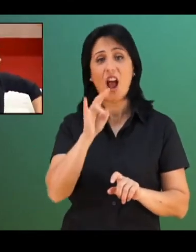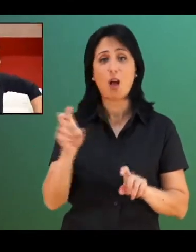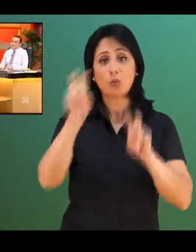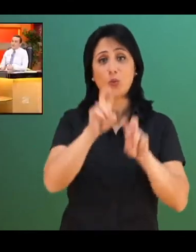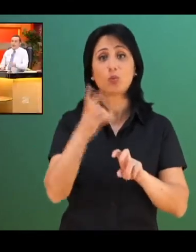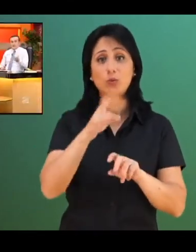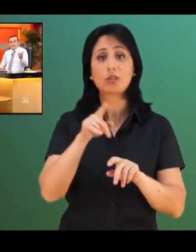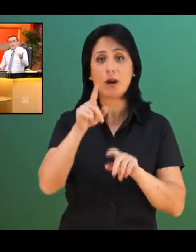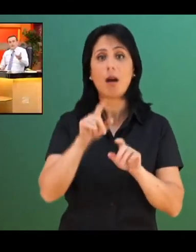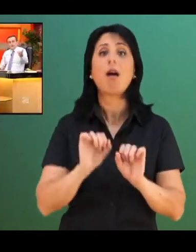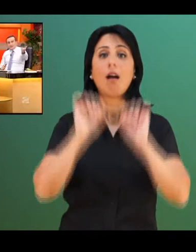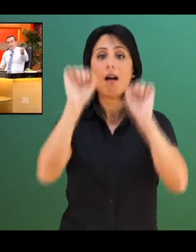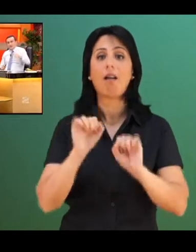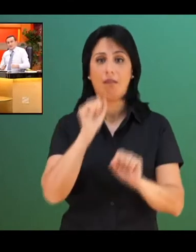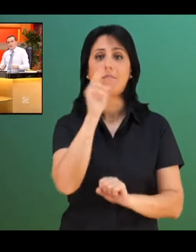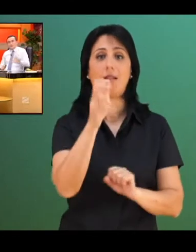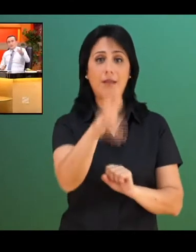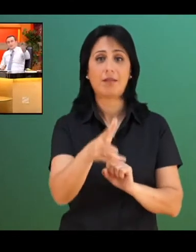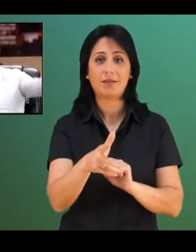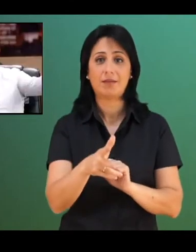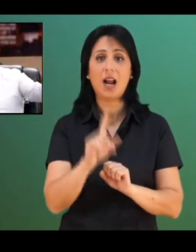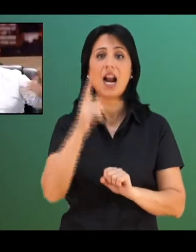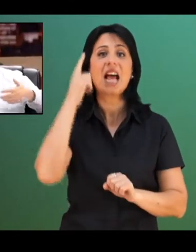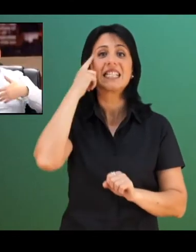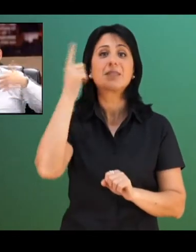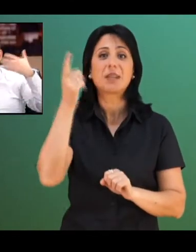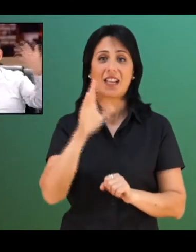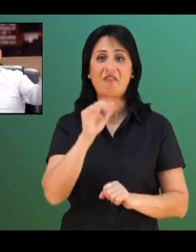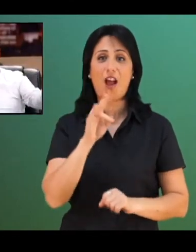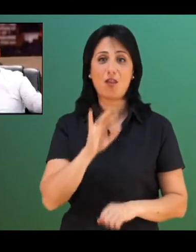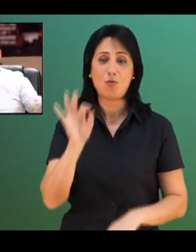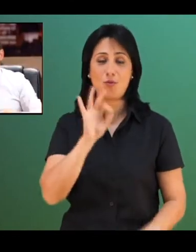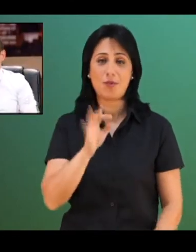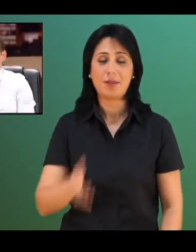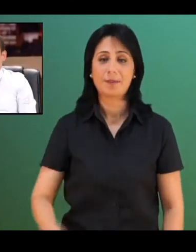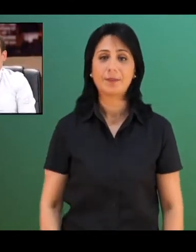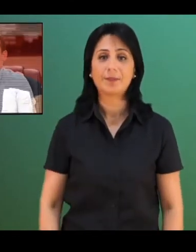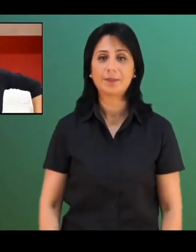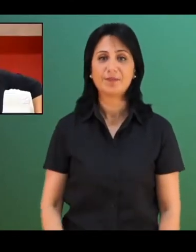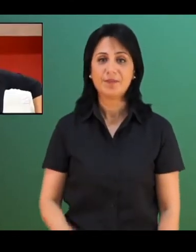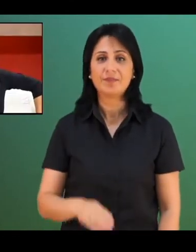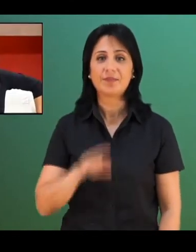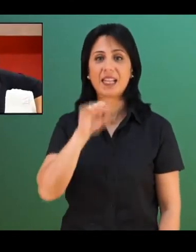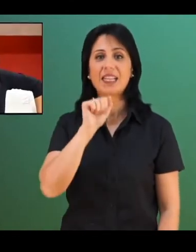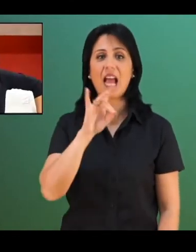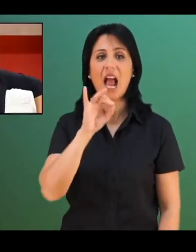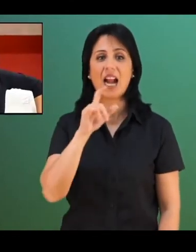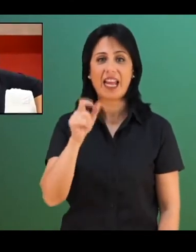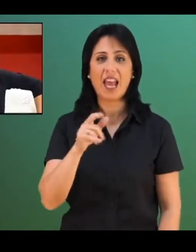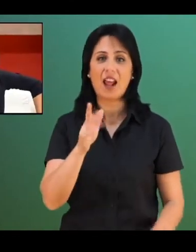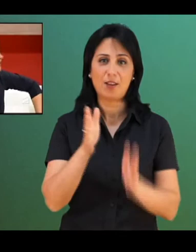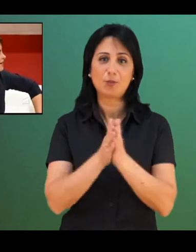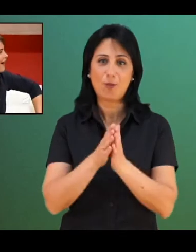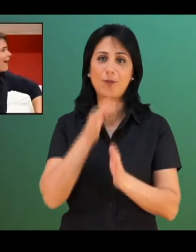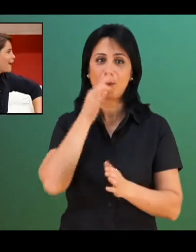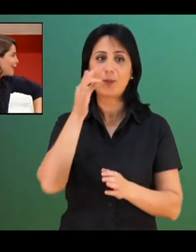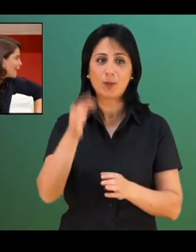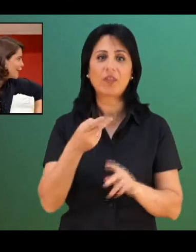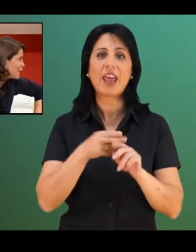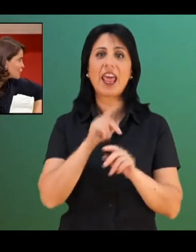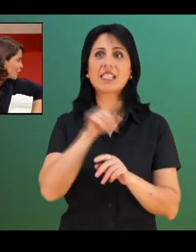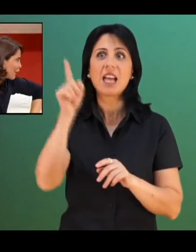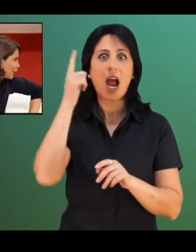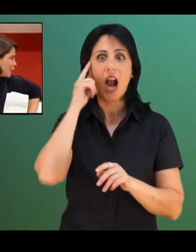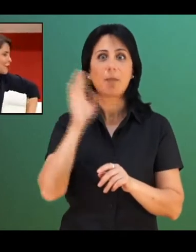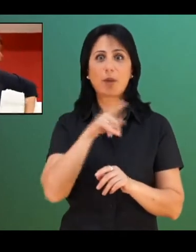ვანოზე. აბა და შეიძლება ტარიასაც მიცხო მიმართო აქე და ტარიელი ეს ის არის რასაც ჩემ ფიქრობ. სხვათა შორის ტარიელი არ